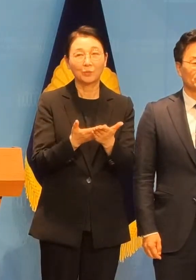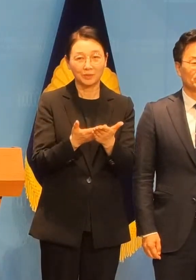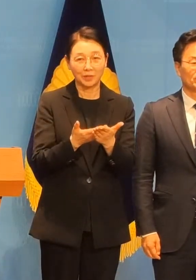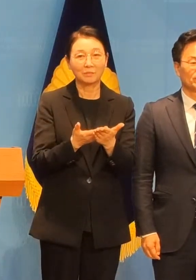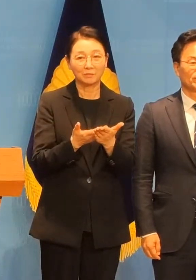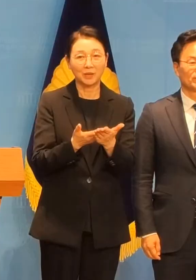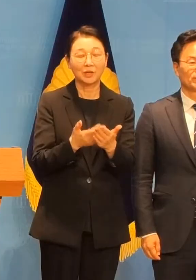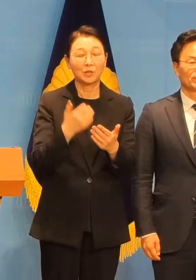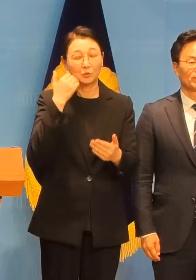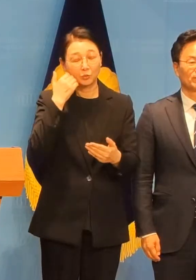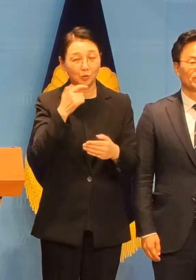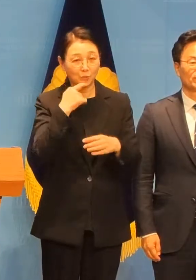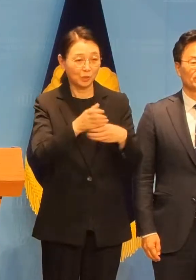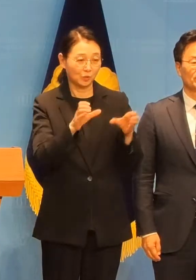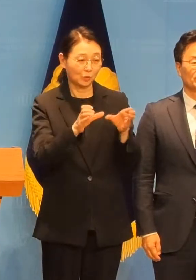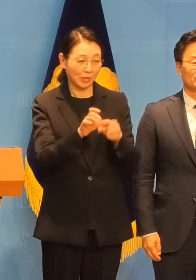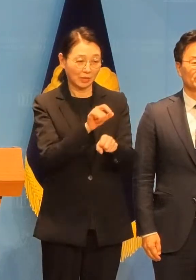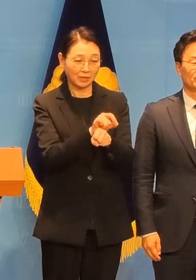소개했는데 오늘은